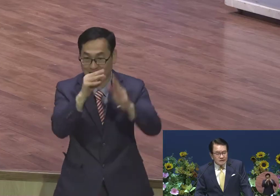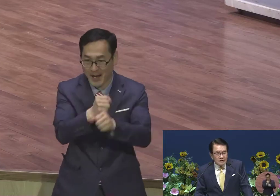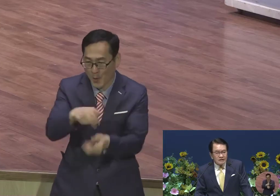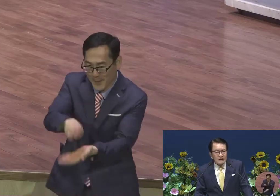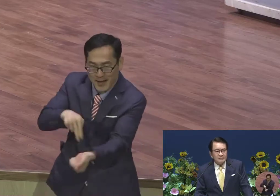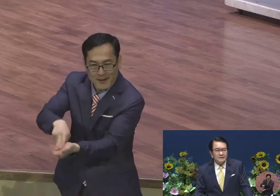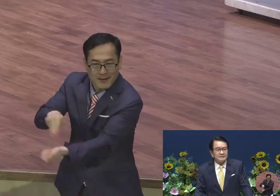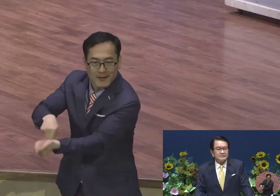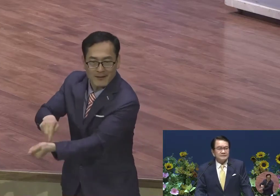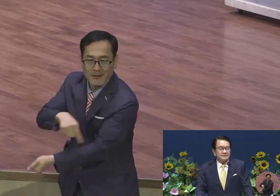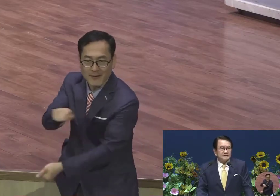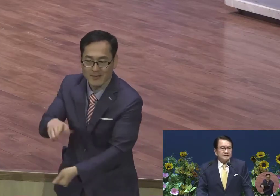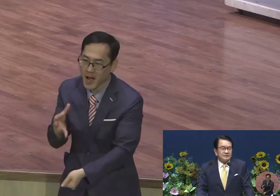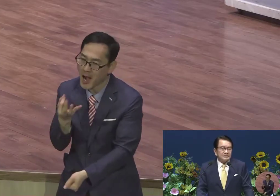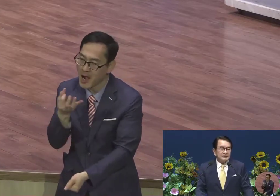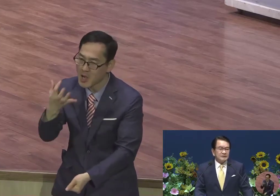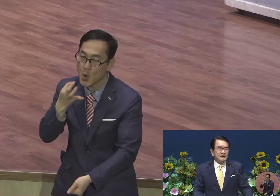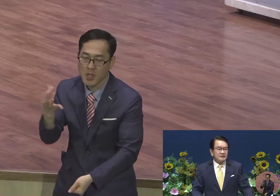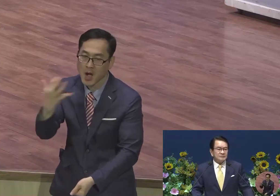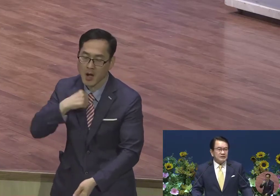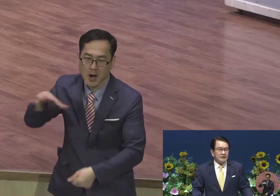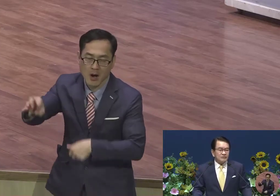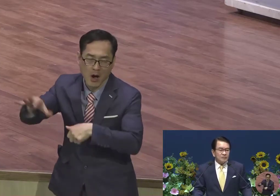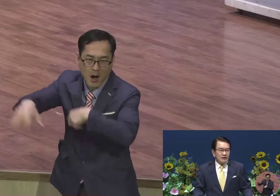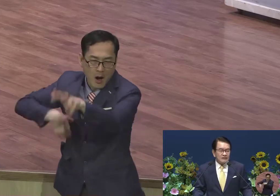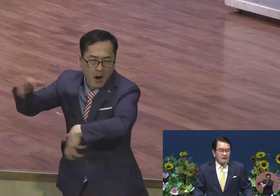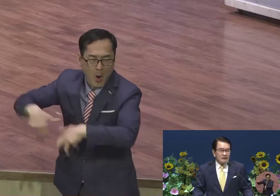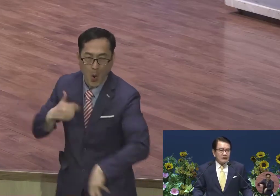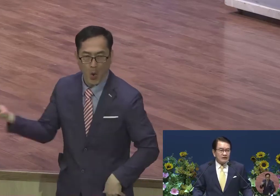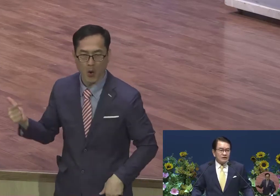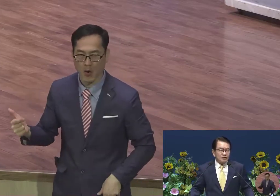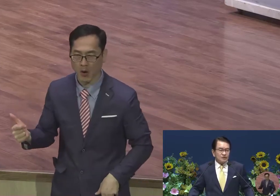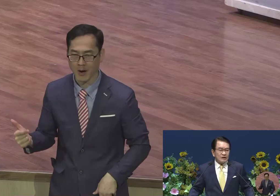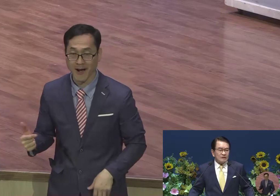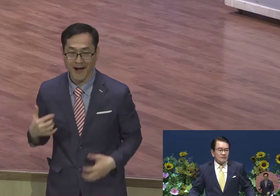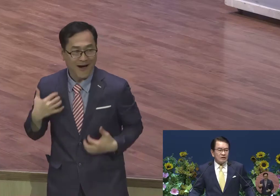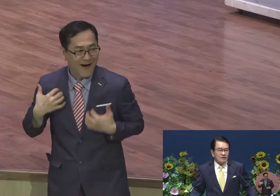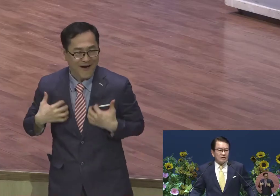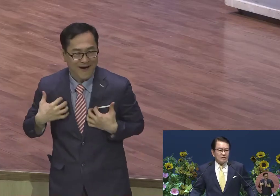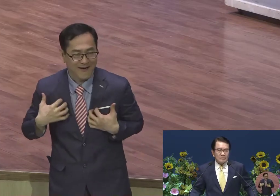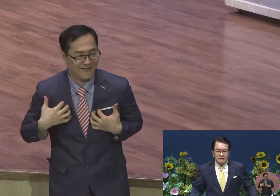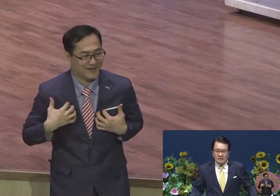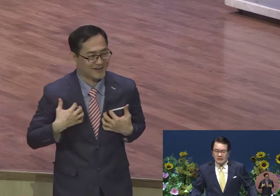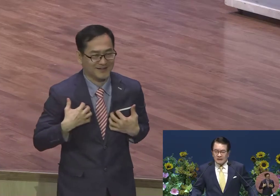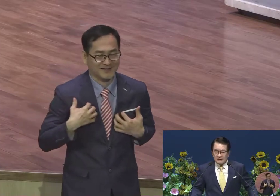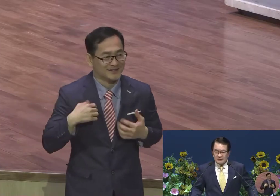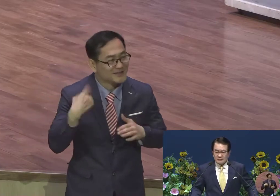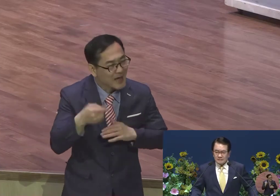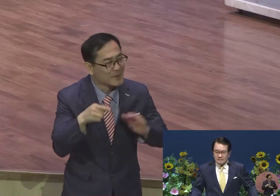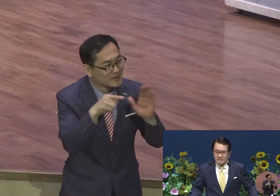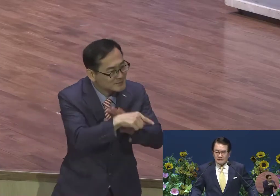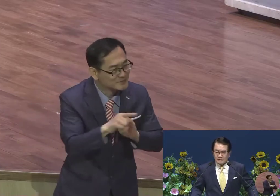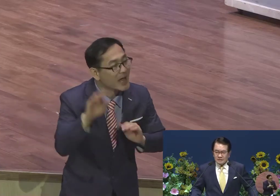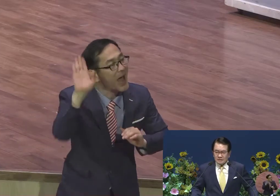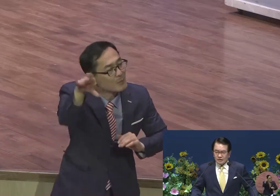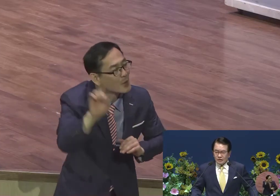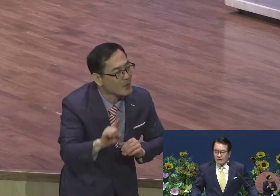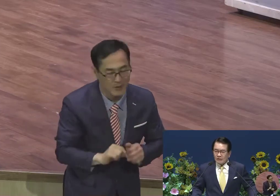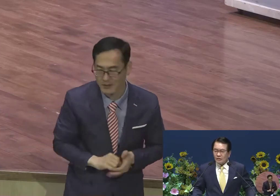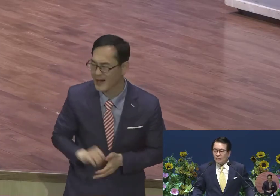엄청나게 그랬어요 그러니까 점쟁이가 또 뭐랬냐 하니까 쇳가루를 만져야 돼 그랬어요